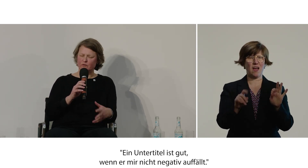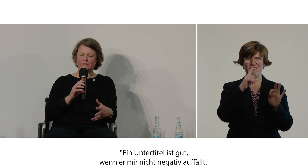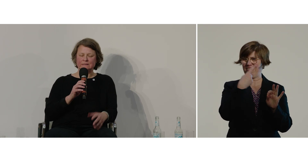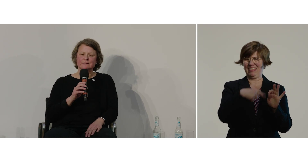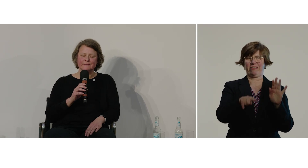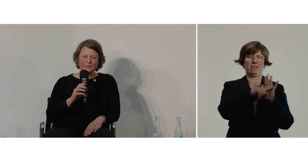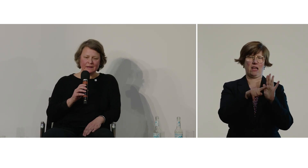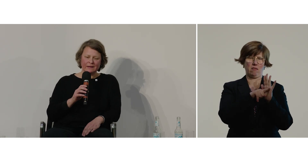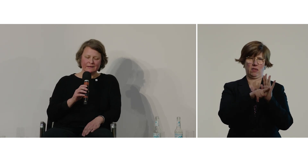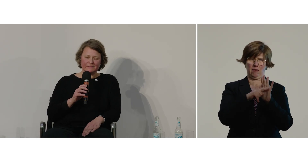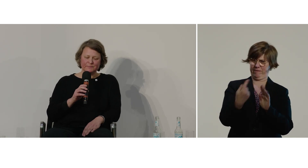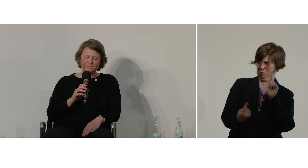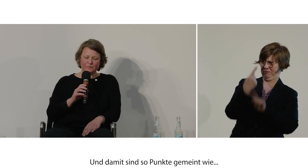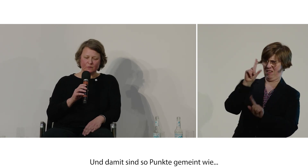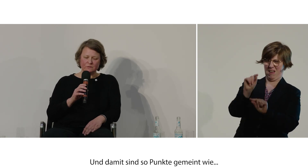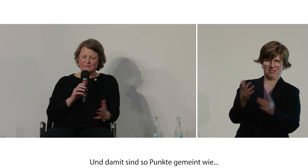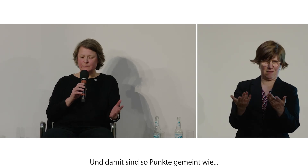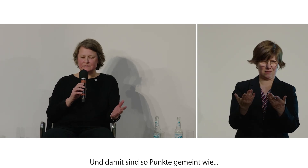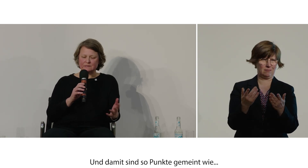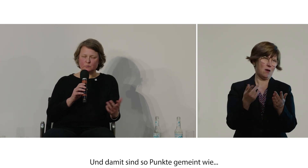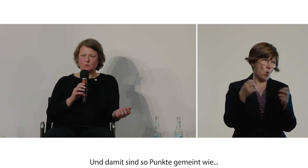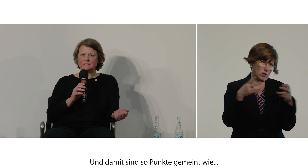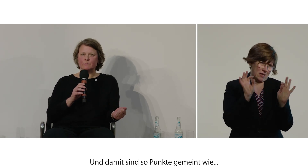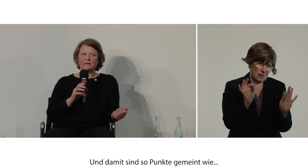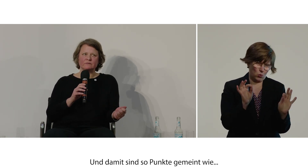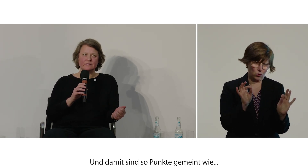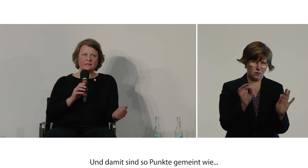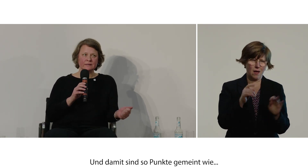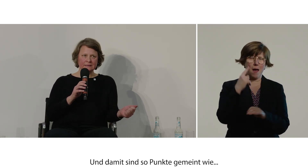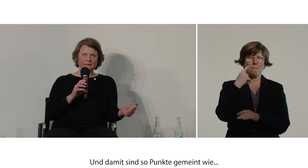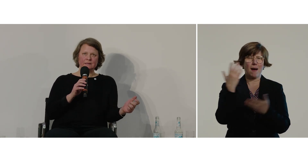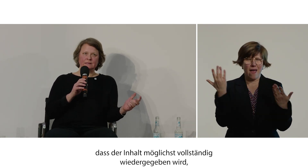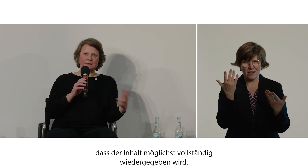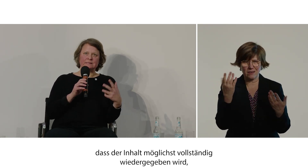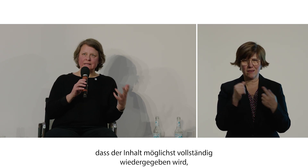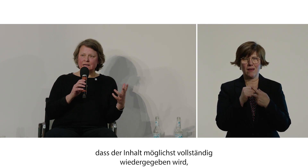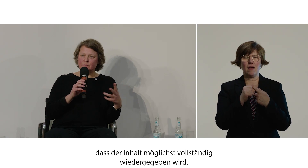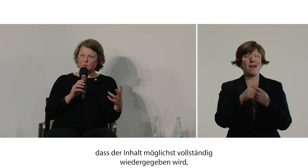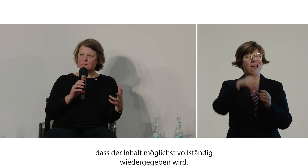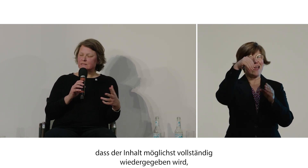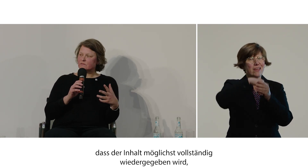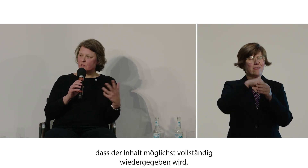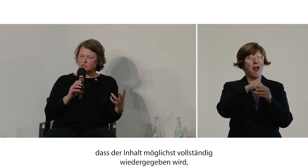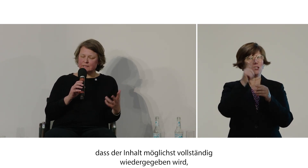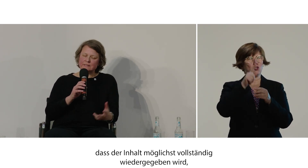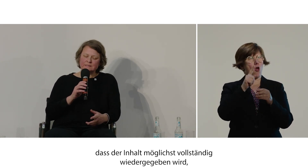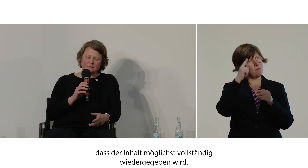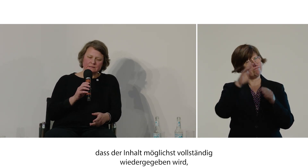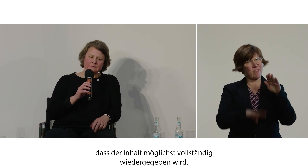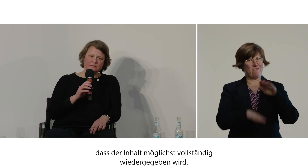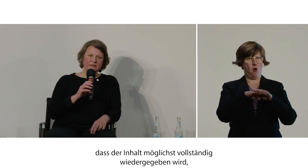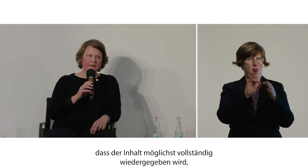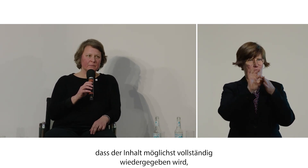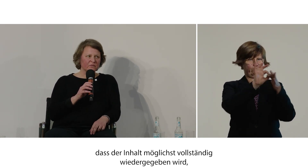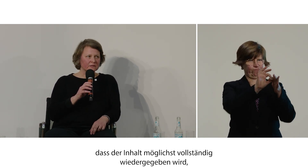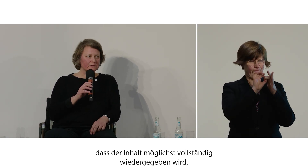negativ auffällt. Und damit sind so Punkte gemeint wie, dass der Inhalt möglichst vollständig